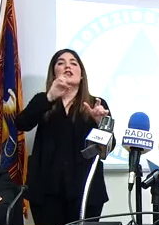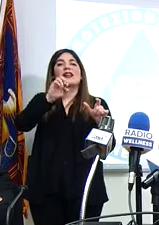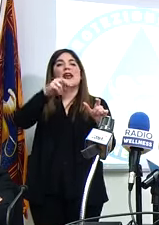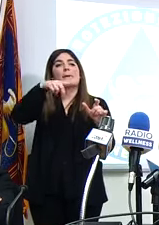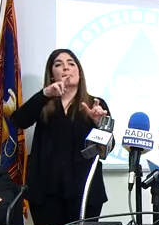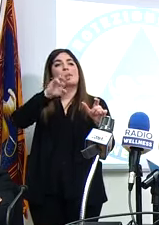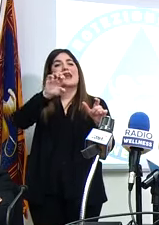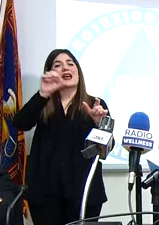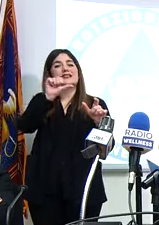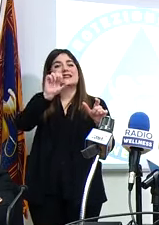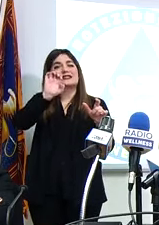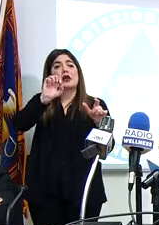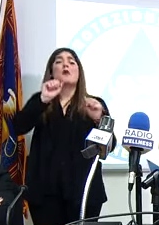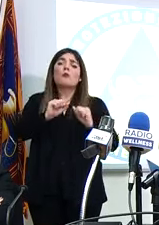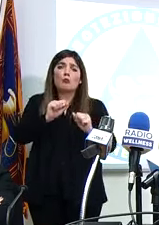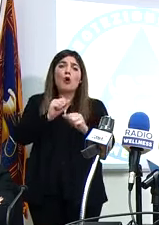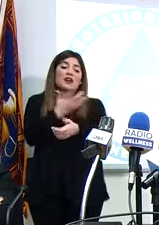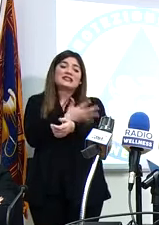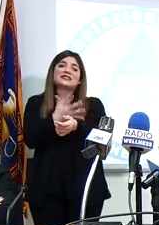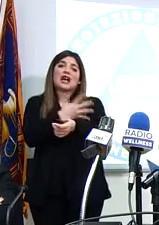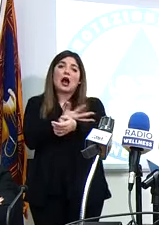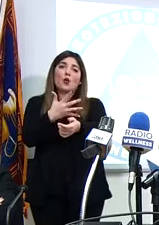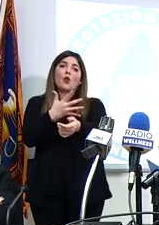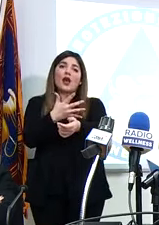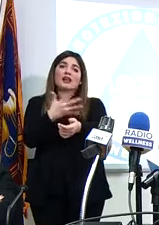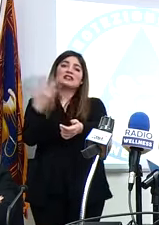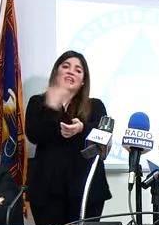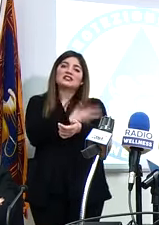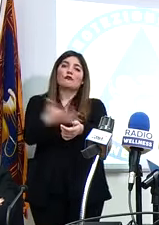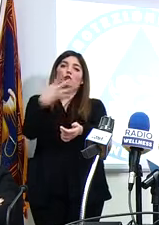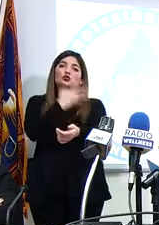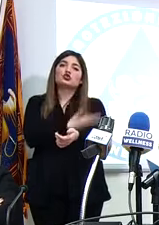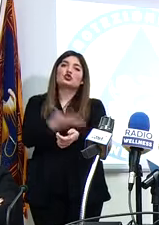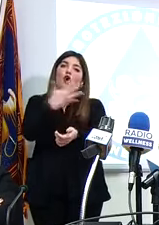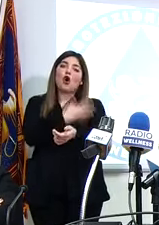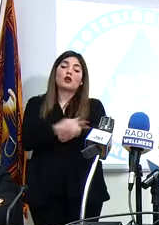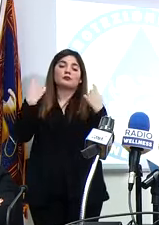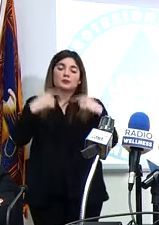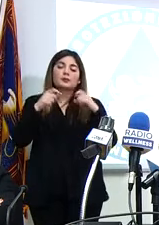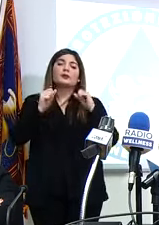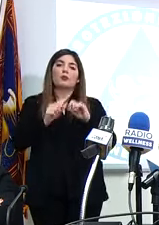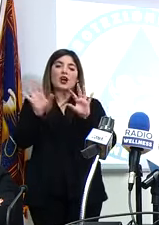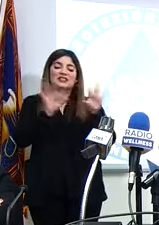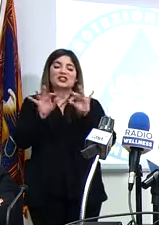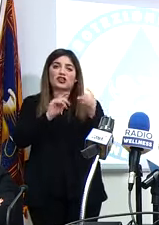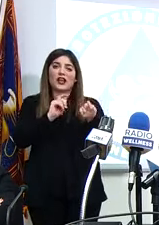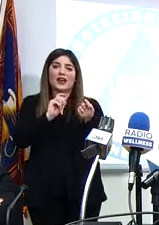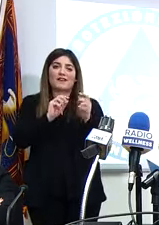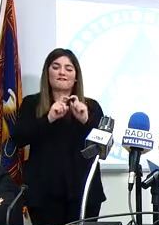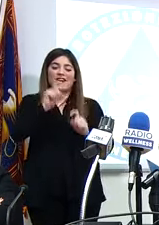questi possono selezionare le varianti. Quindi, così pure come